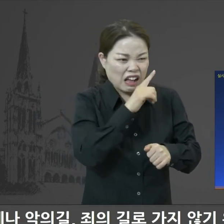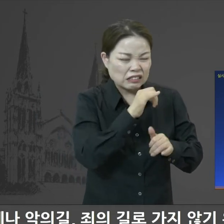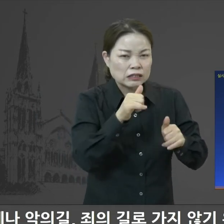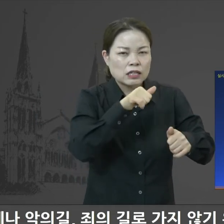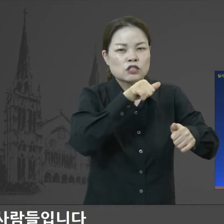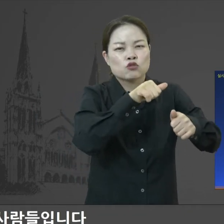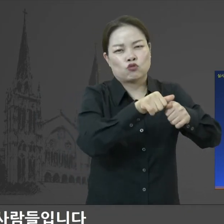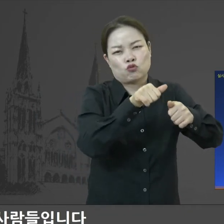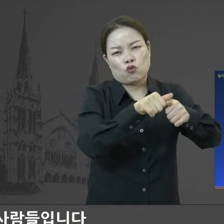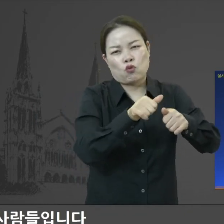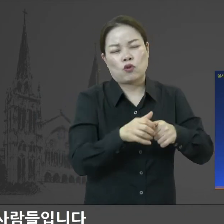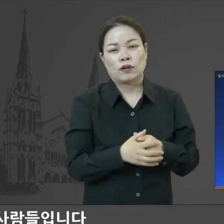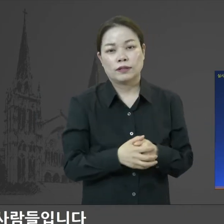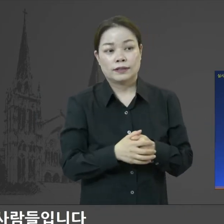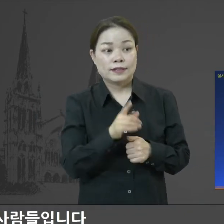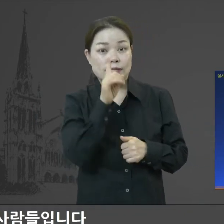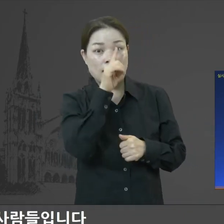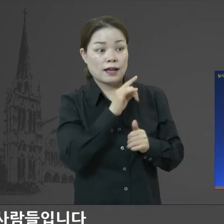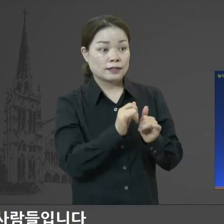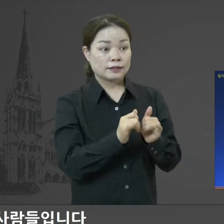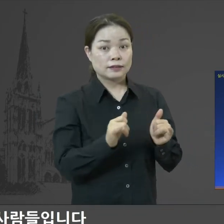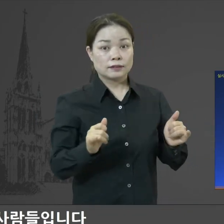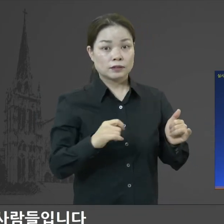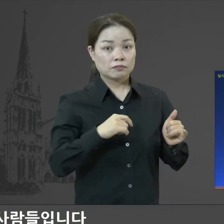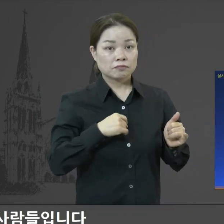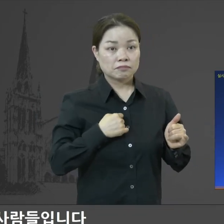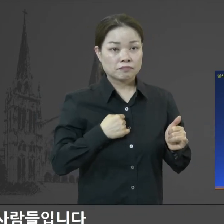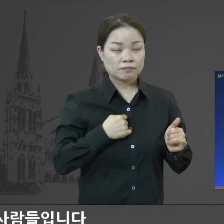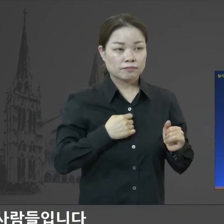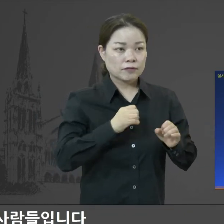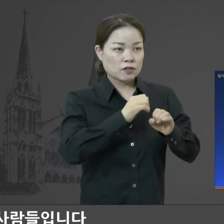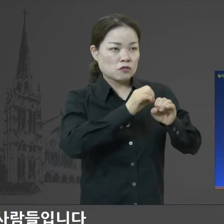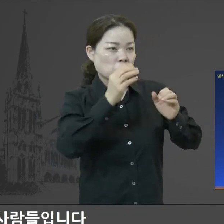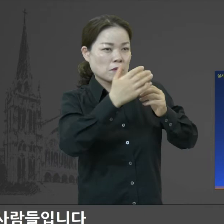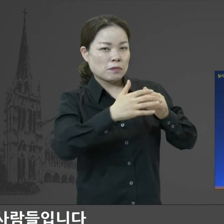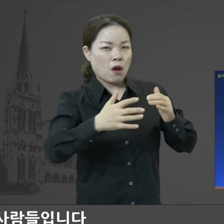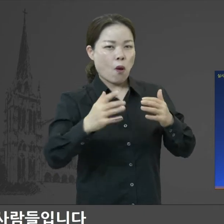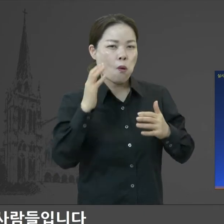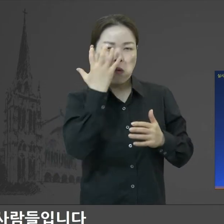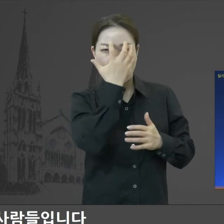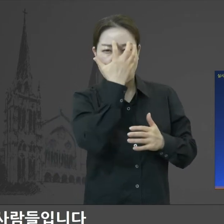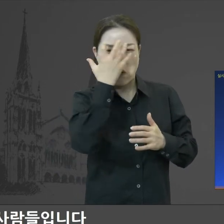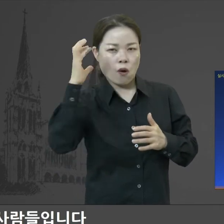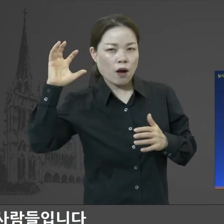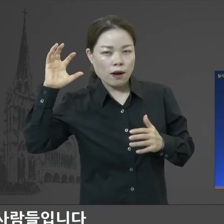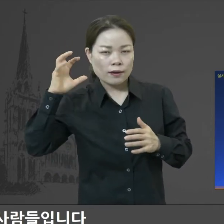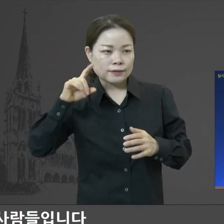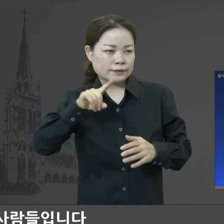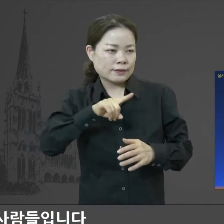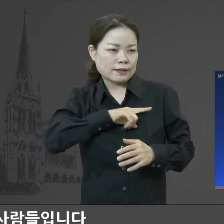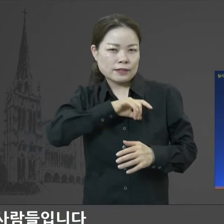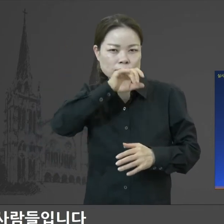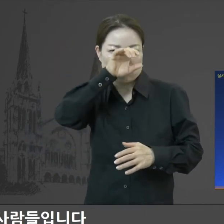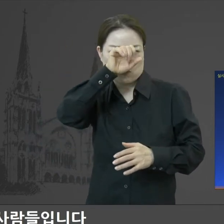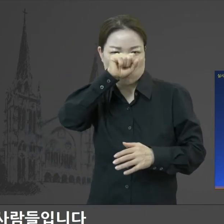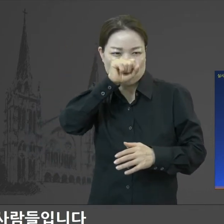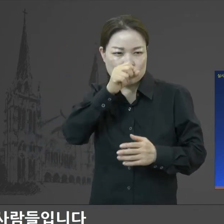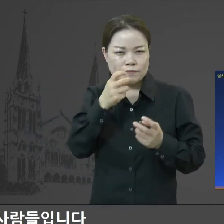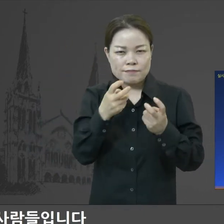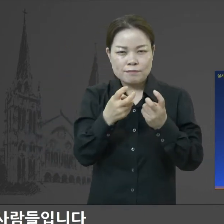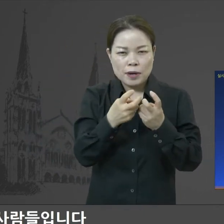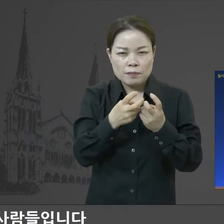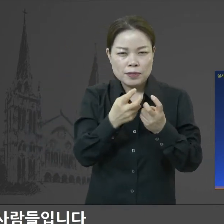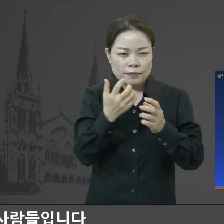충고. 악인들이 자신들을 광명의 천사로 가장해서 그것을 마치 가장 좋은 방법인 양,